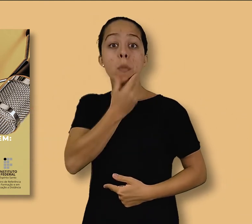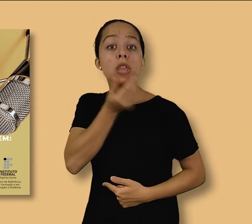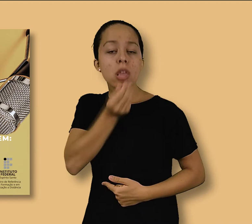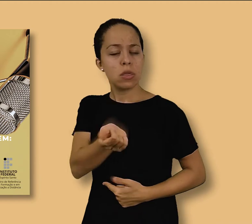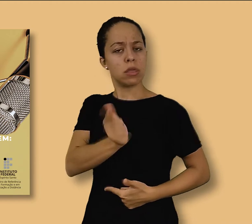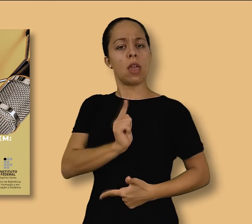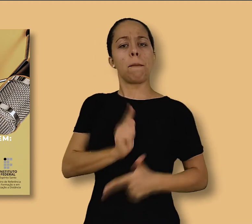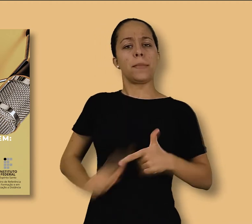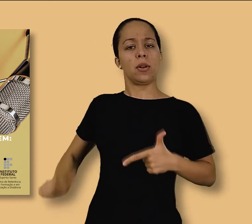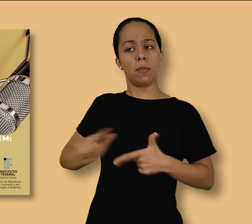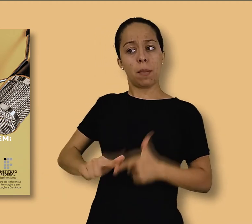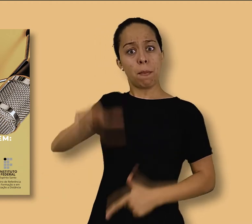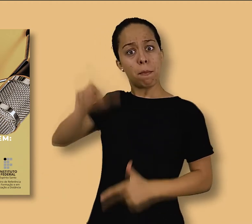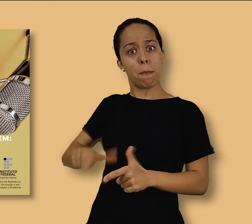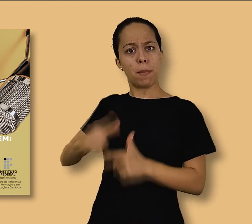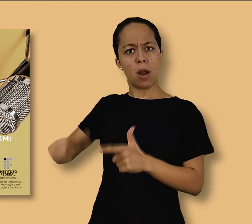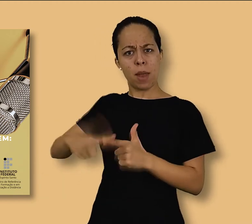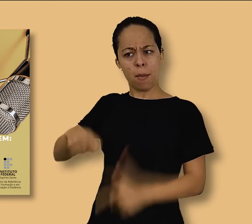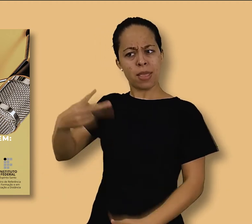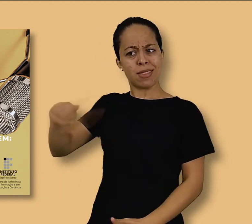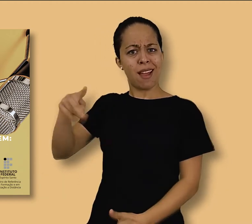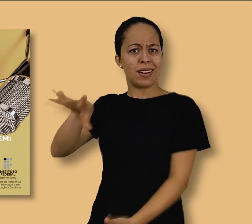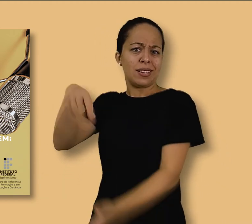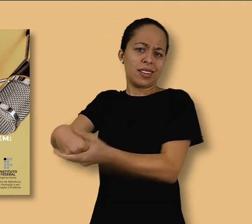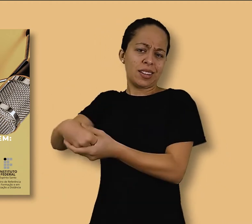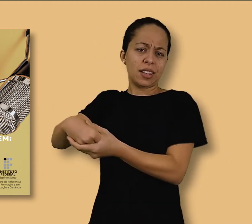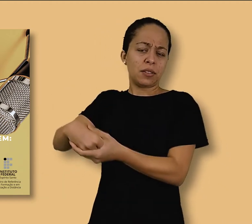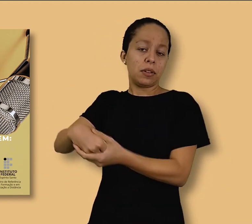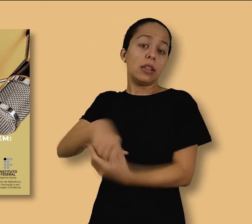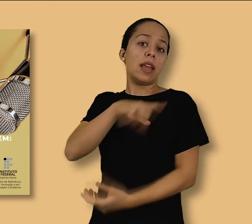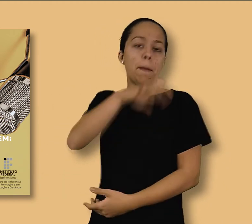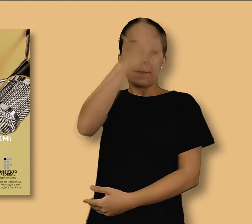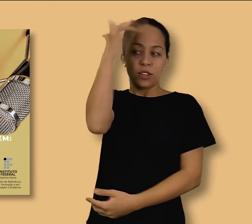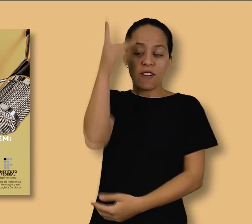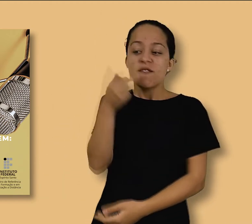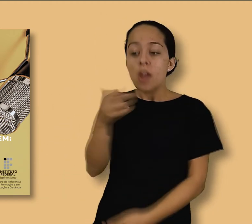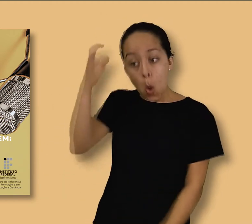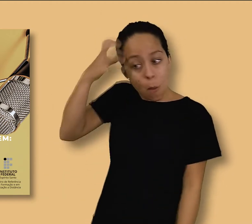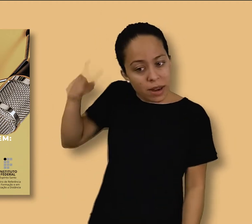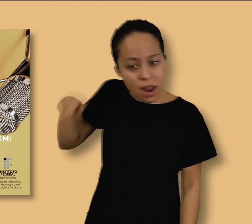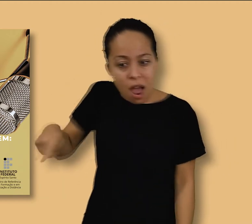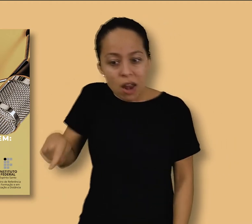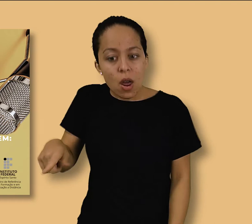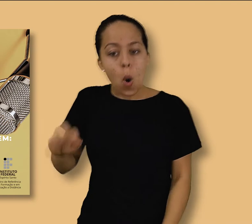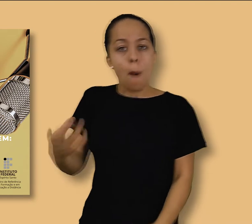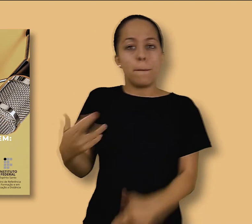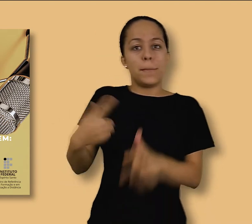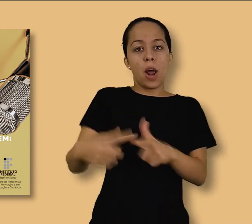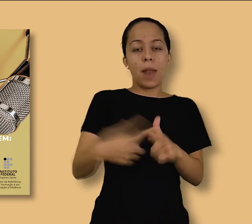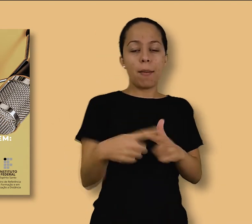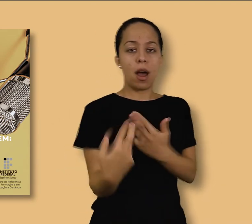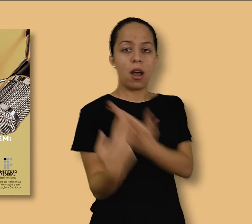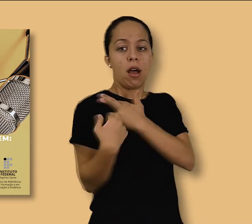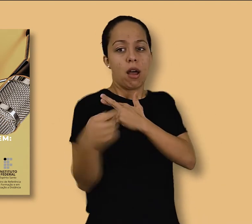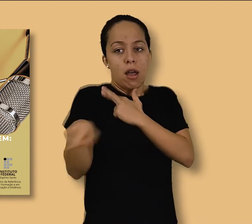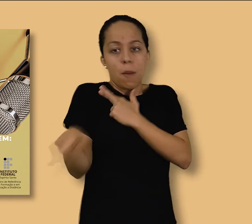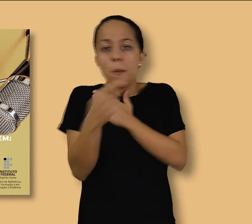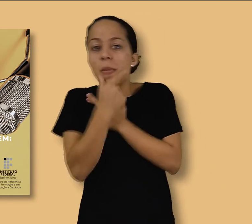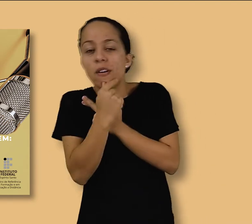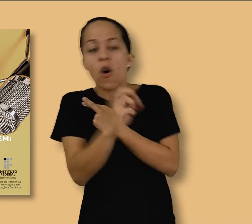problema de aprendizagem problema é dele né Há uma responsabilização e uma individualização do problema